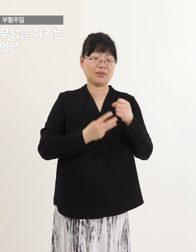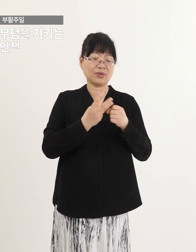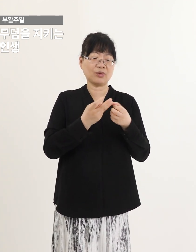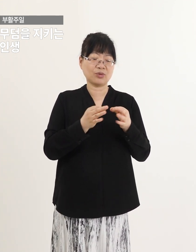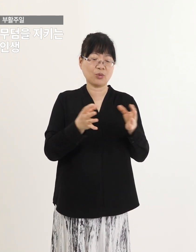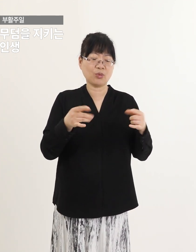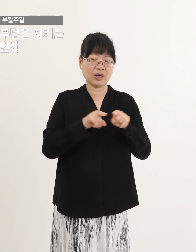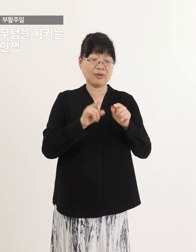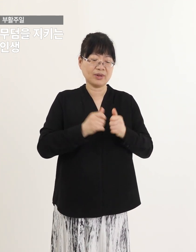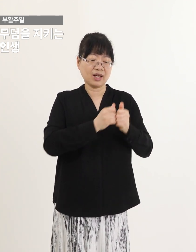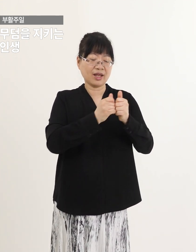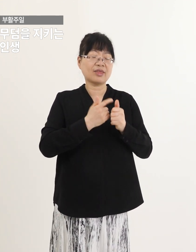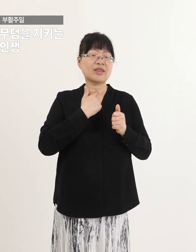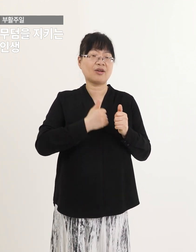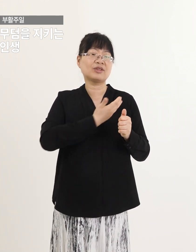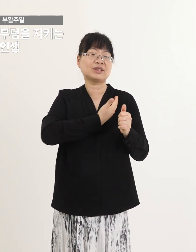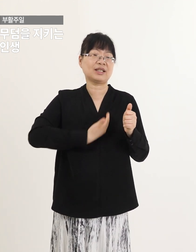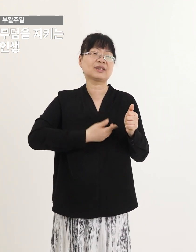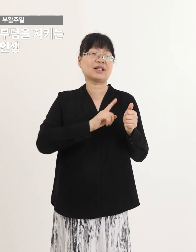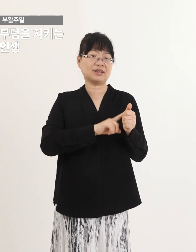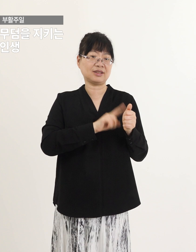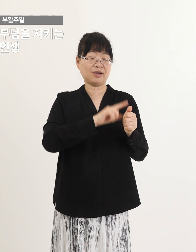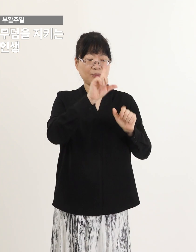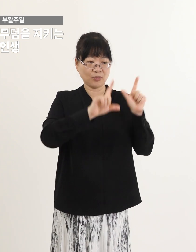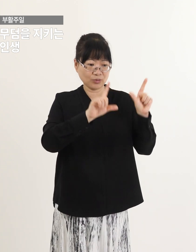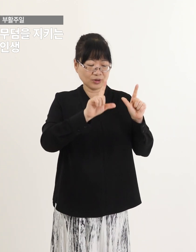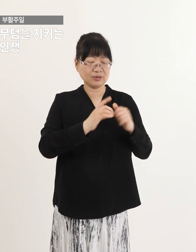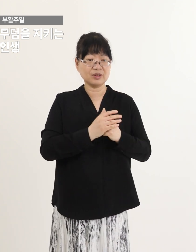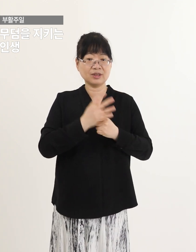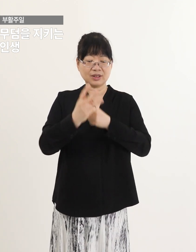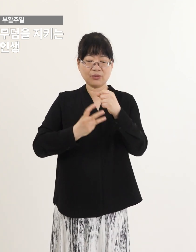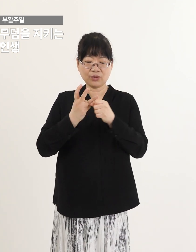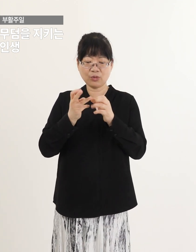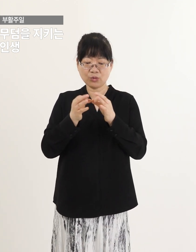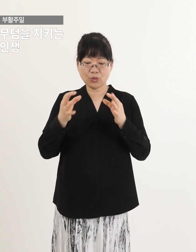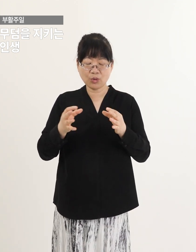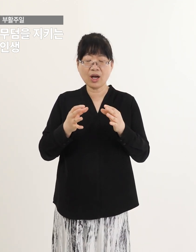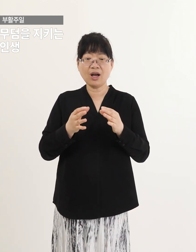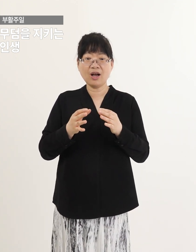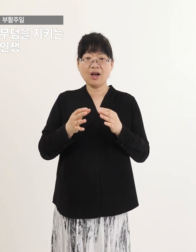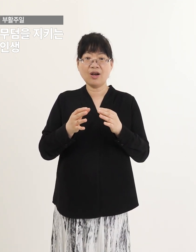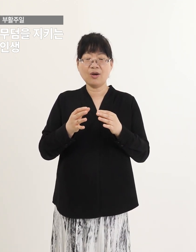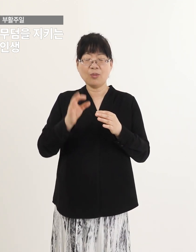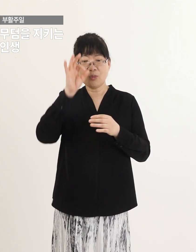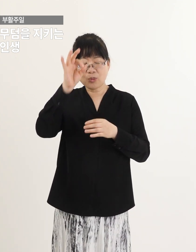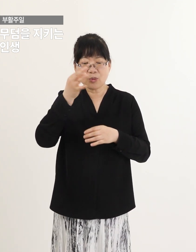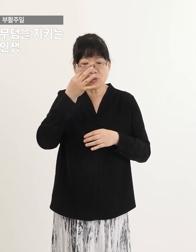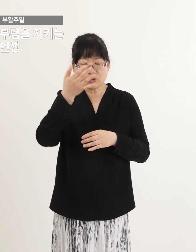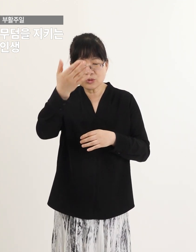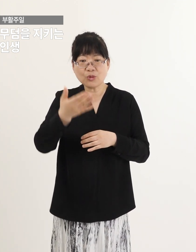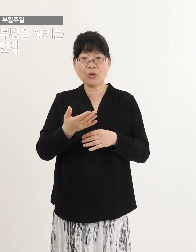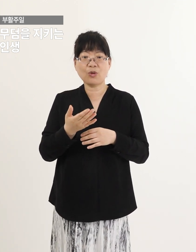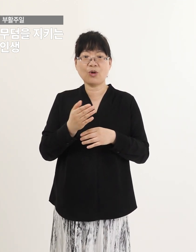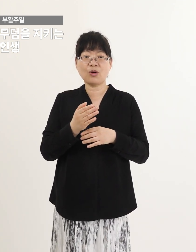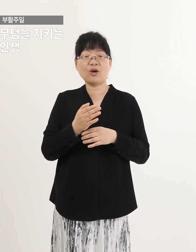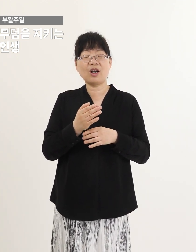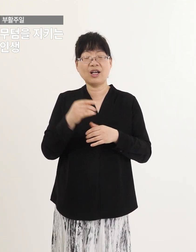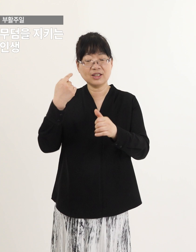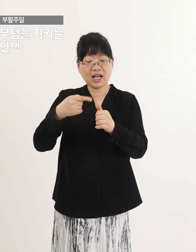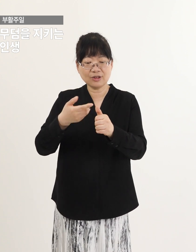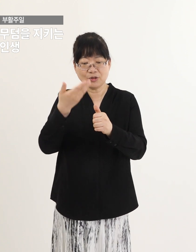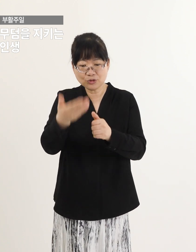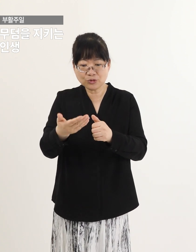3년 동안을 거의 데리고 다니면서 보여주고 가르치고 귓구멍에다가 말씀을 먹여주고